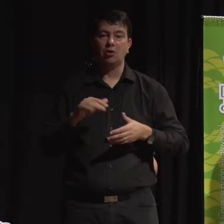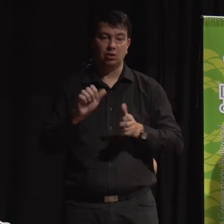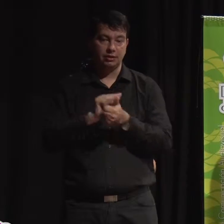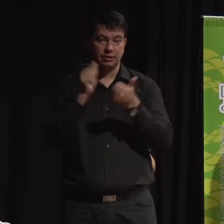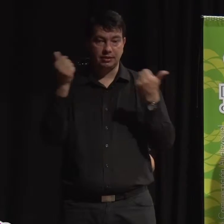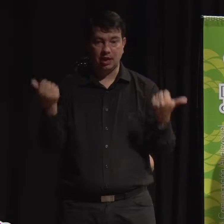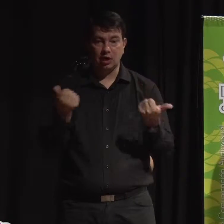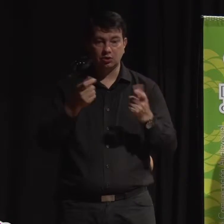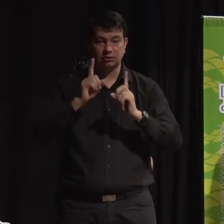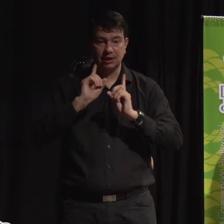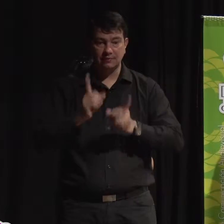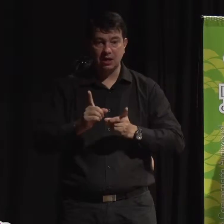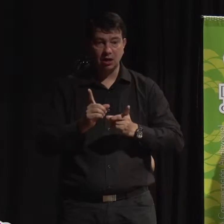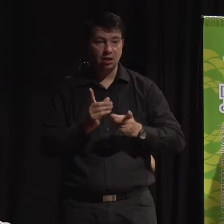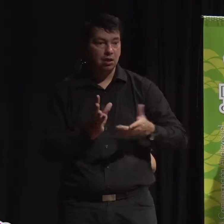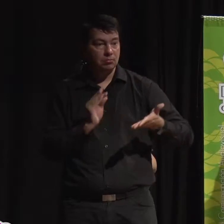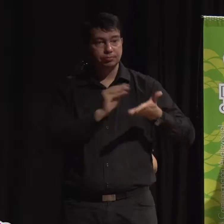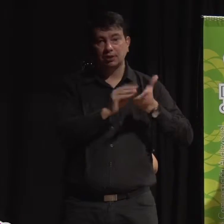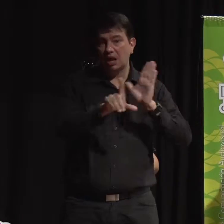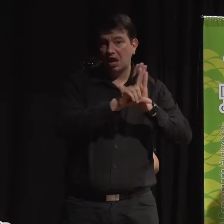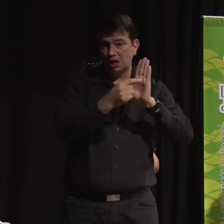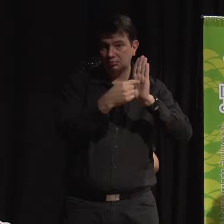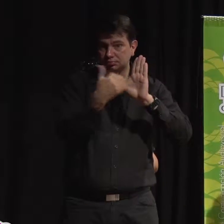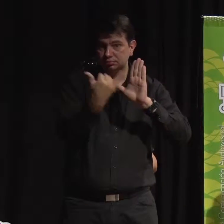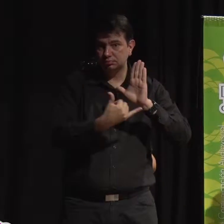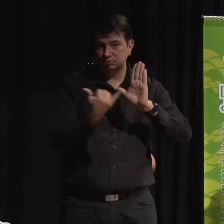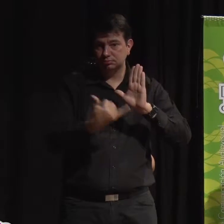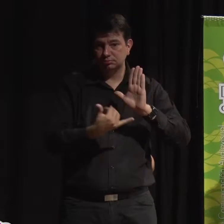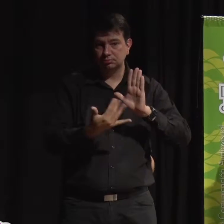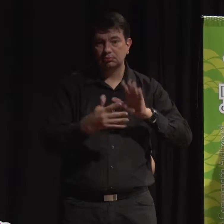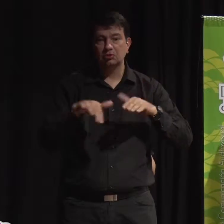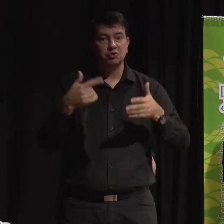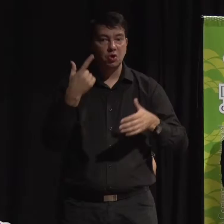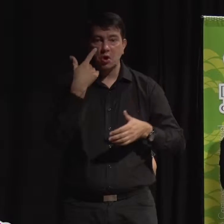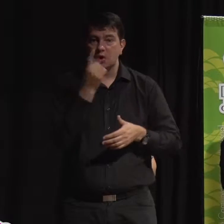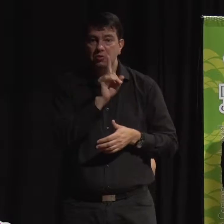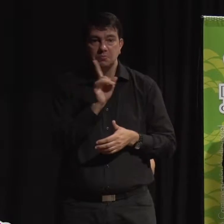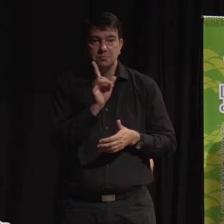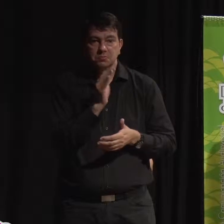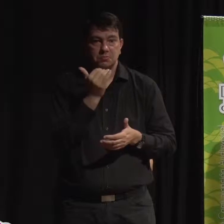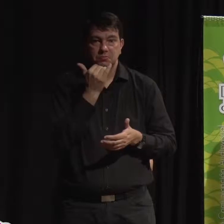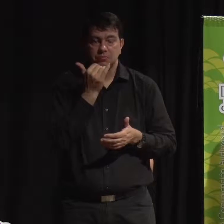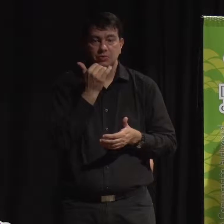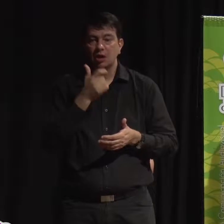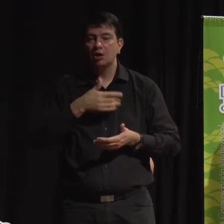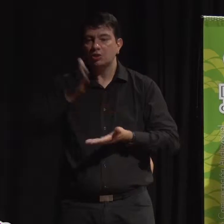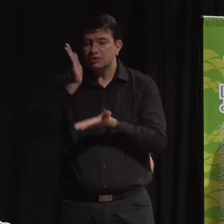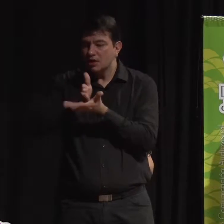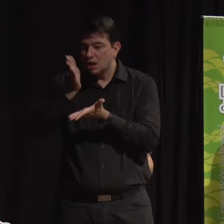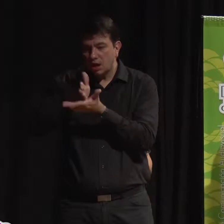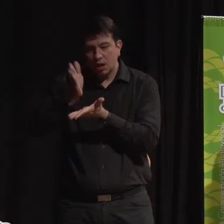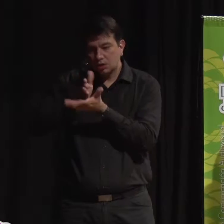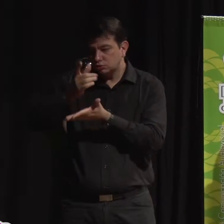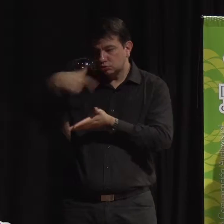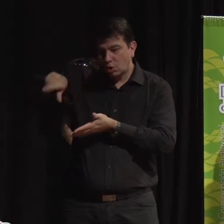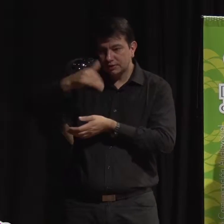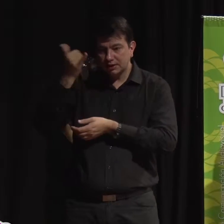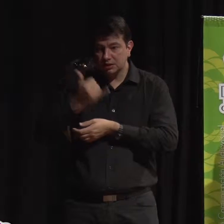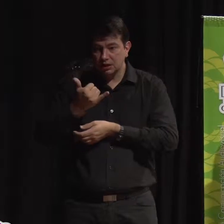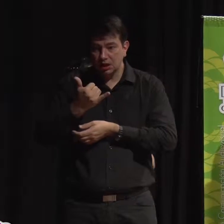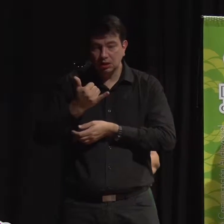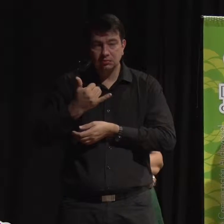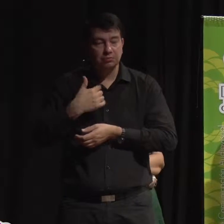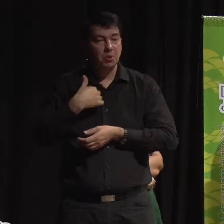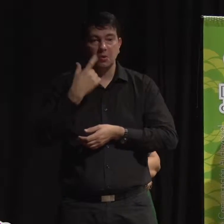diarios estaban contemplados en una ley desconocíamos que teníamos derechos gracias esta ley es